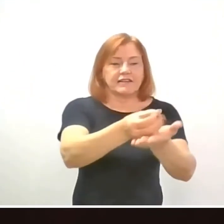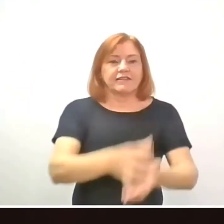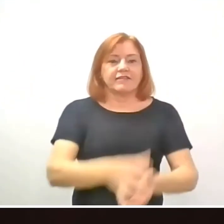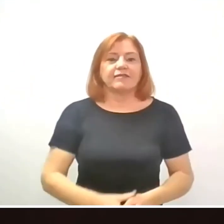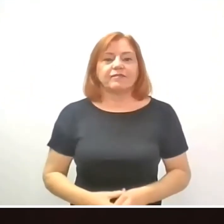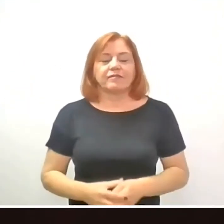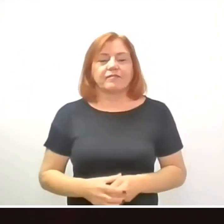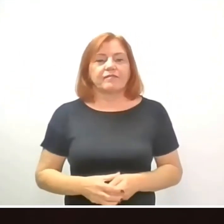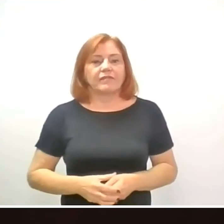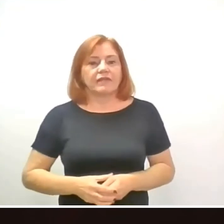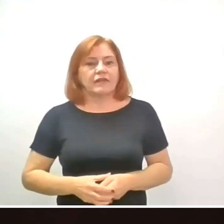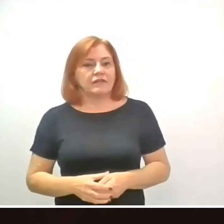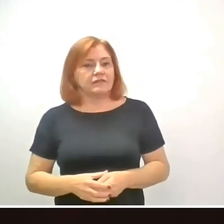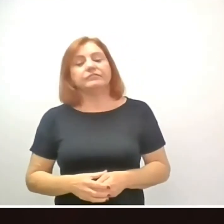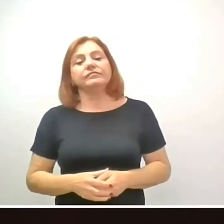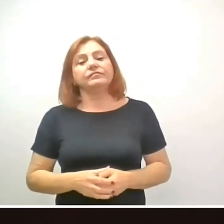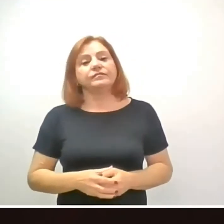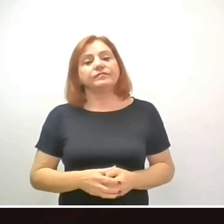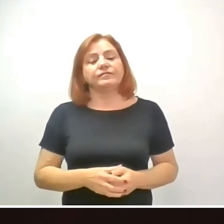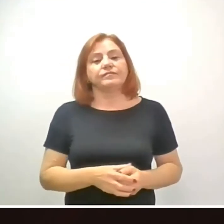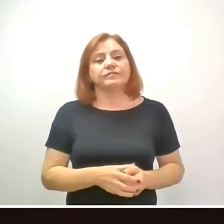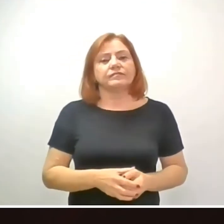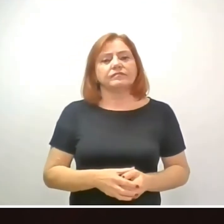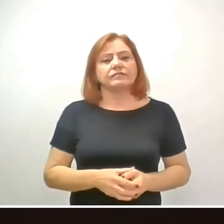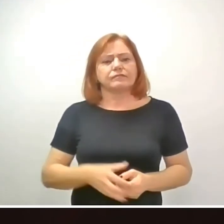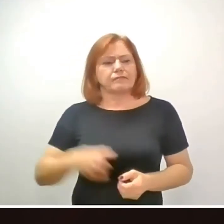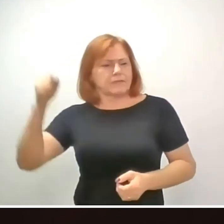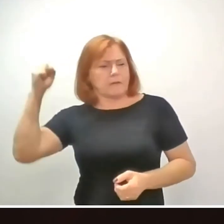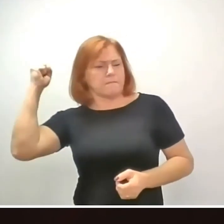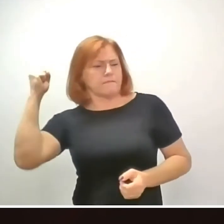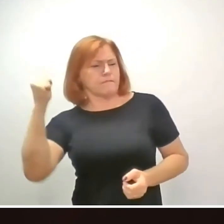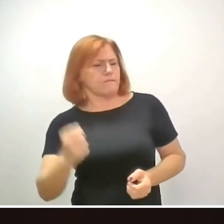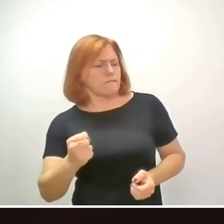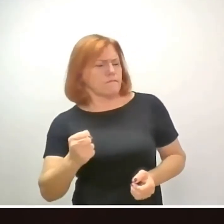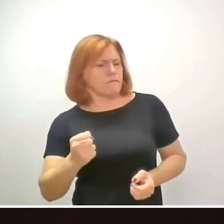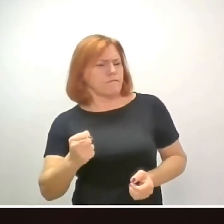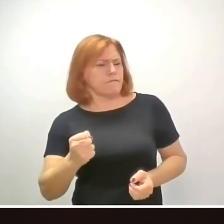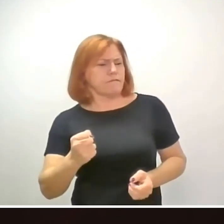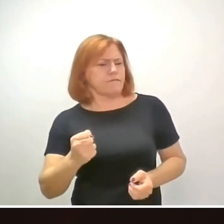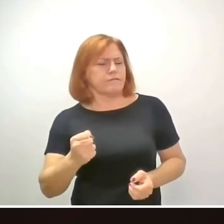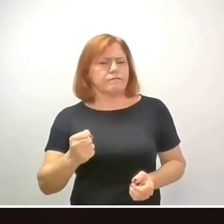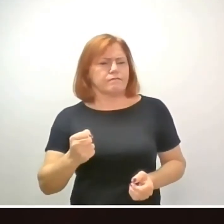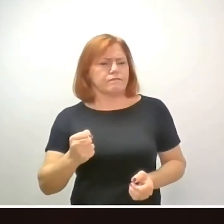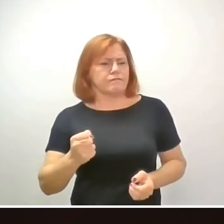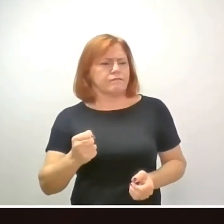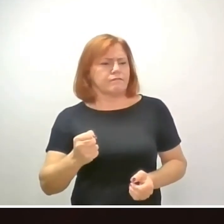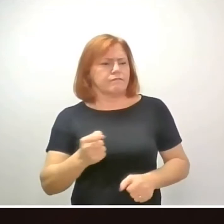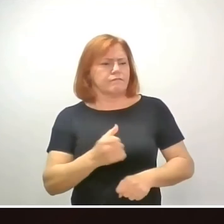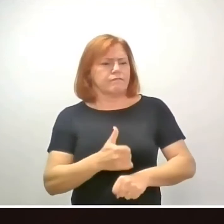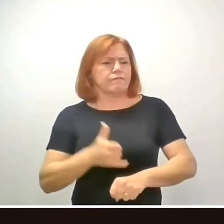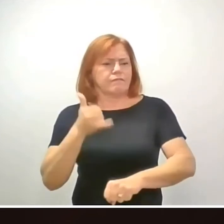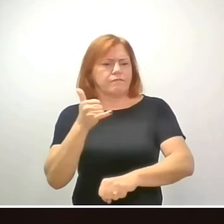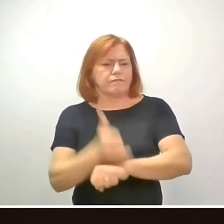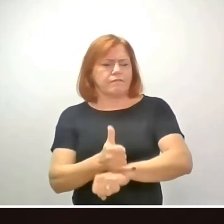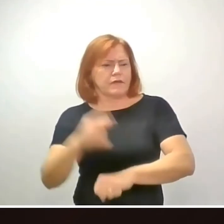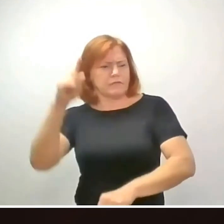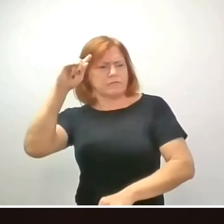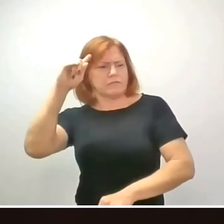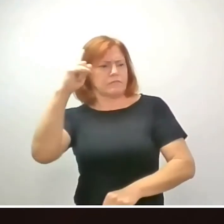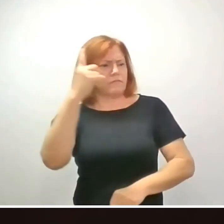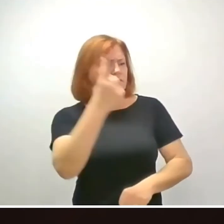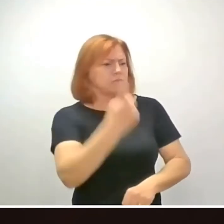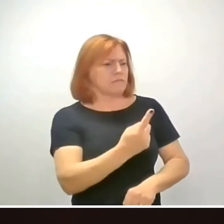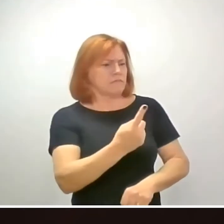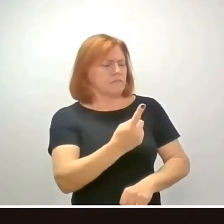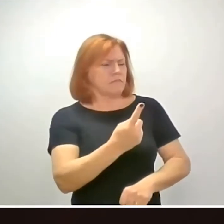cruel, né? Violento. Vara de ferro as regerás. Mas você não sabe que o verbo reger aqui, o verbo